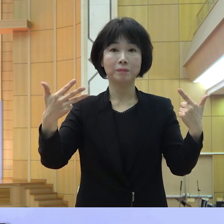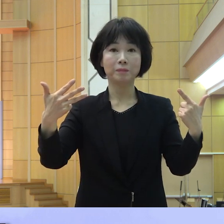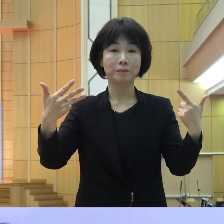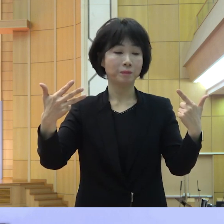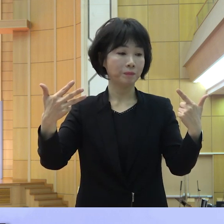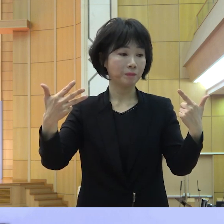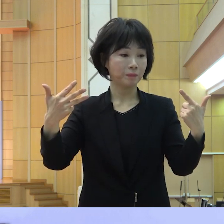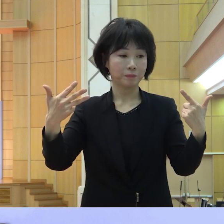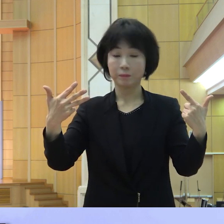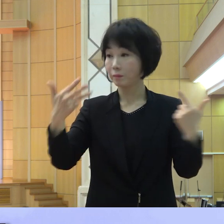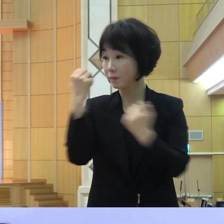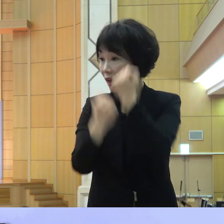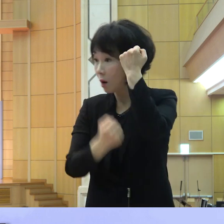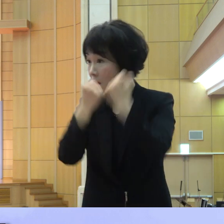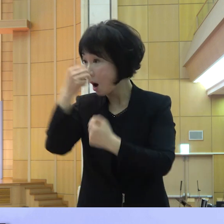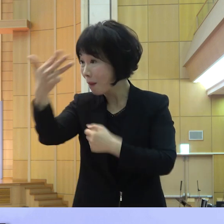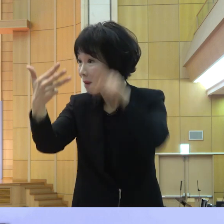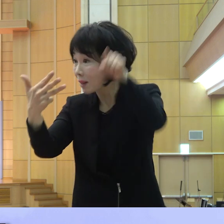페이지수로